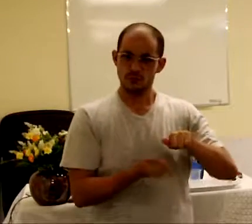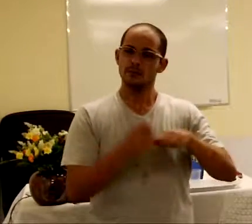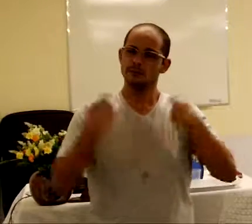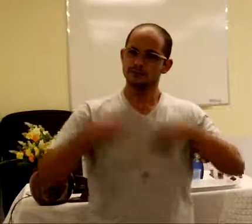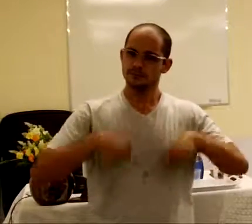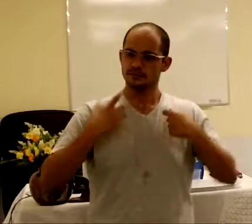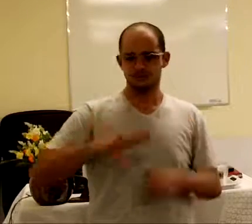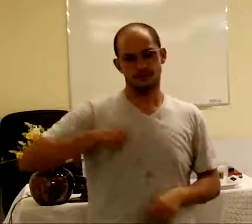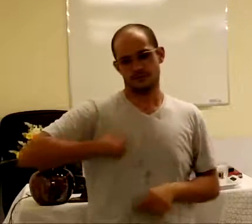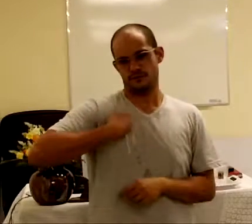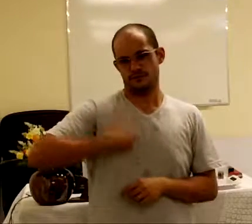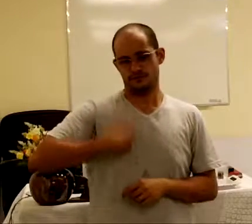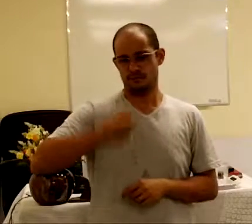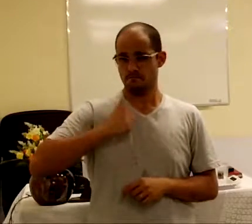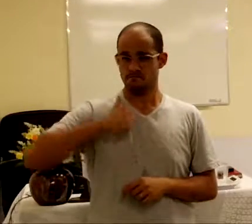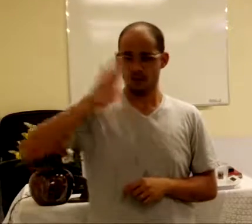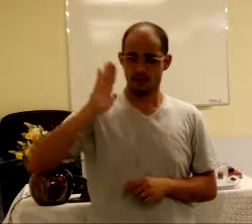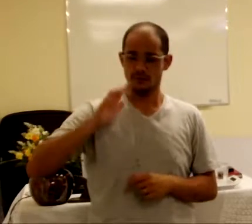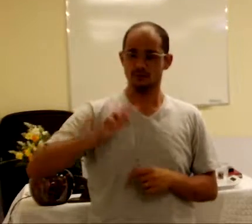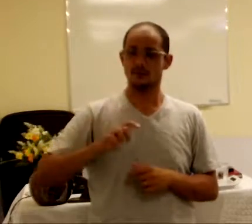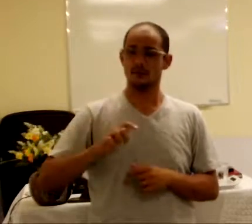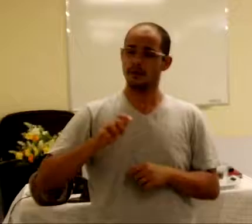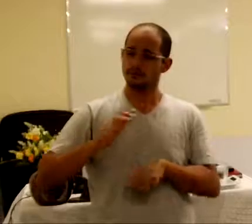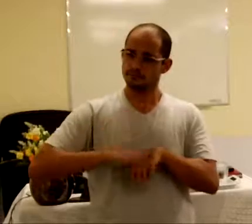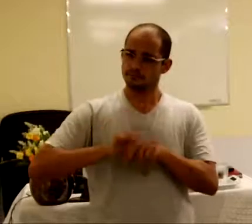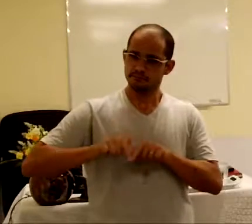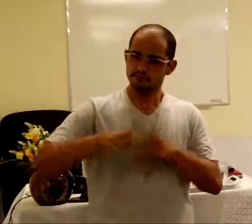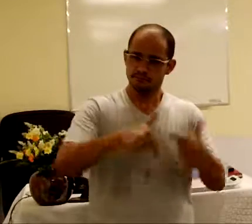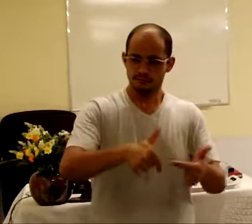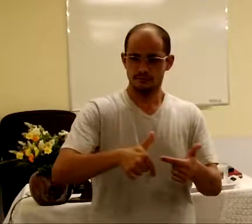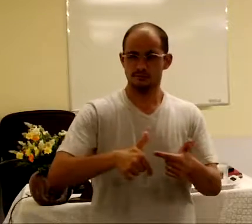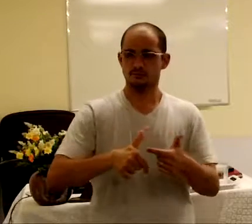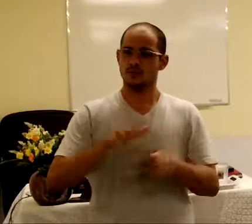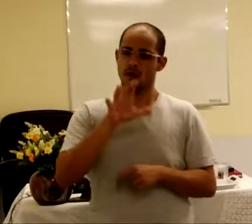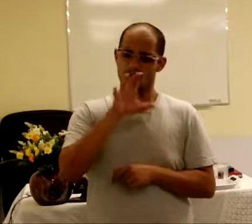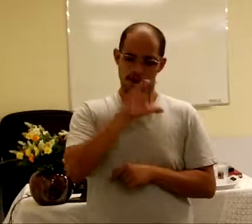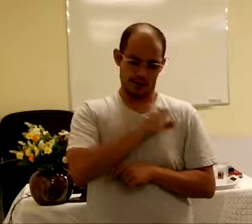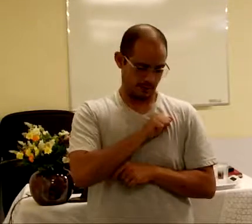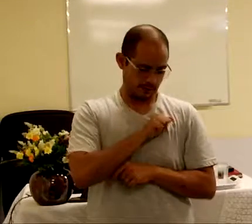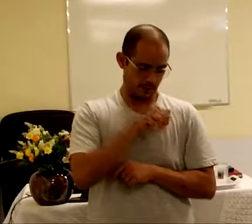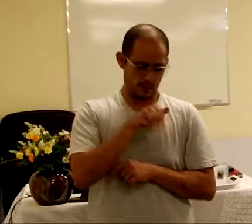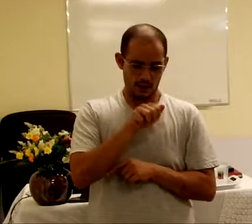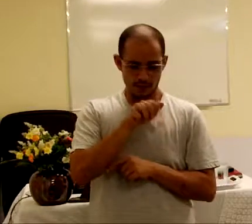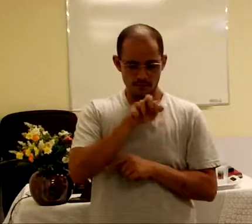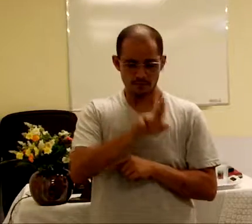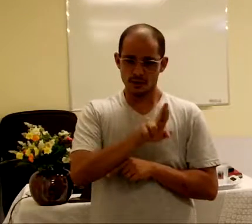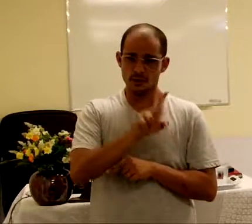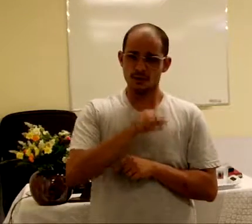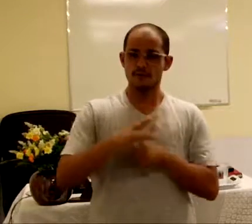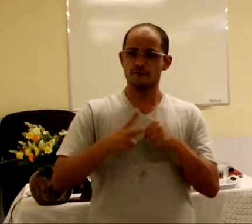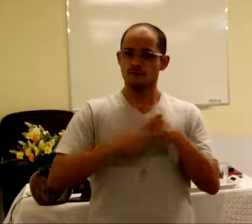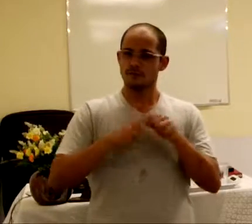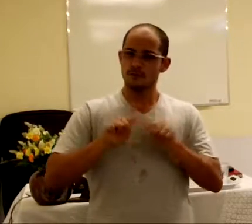vividas mais, precisam ser concretizadas, precisamos agir, né? Amar é verbo, é ação, é comportamento, não é só